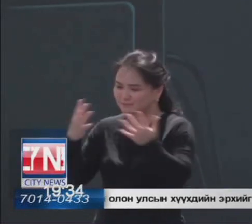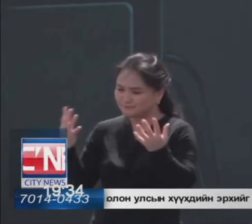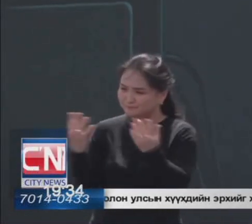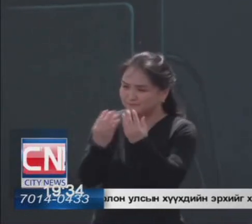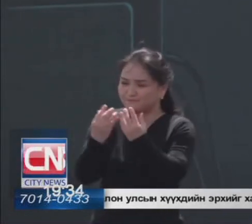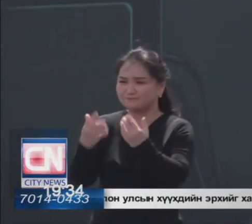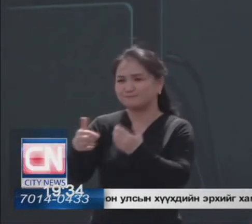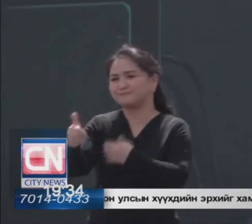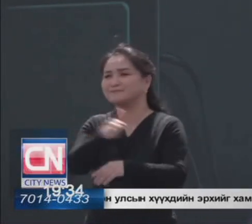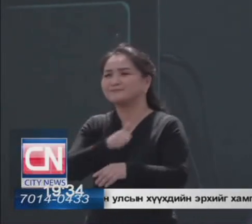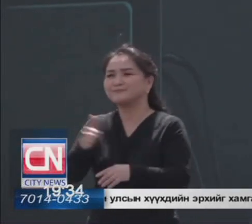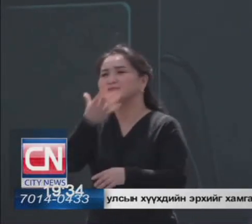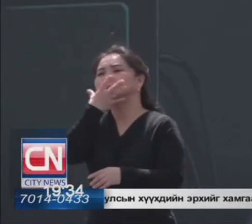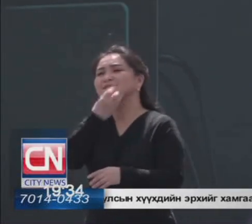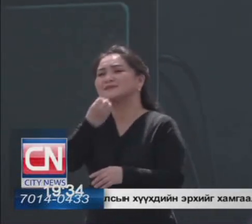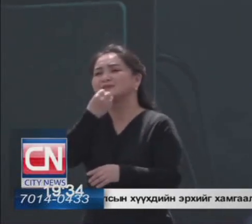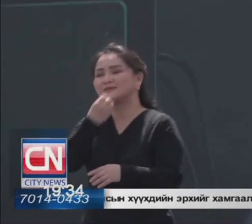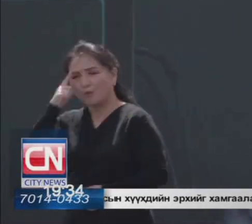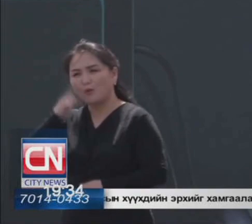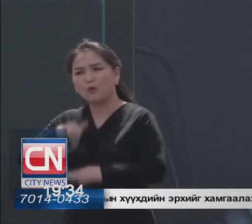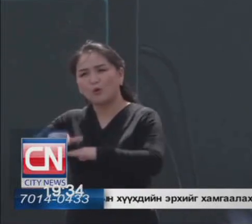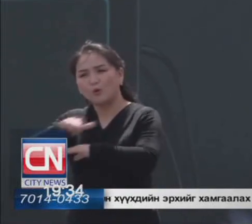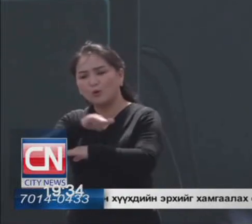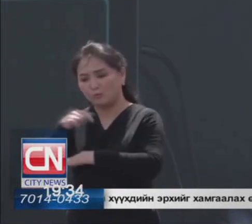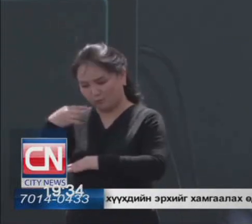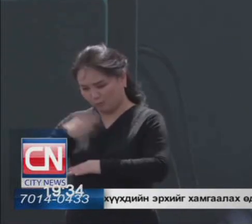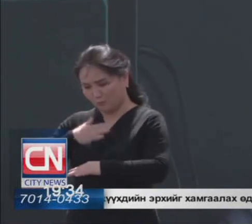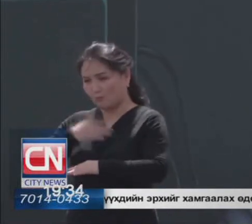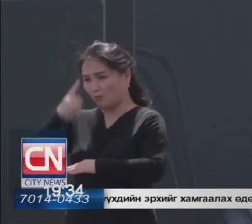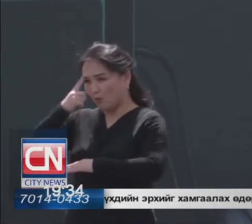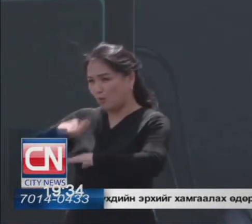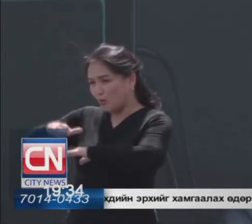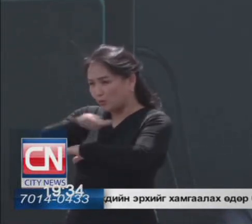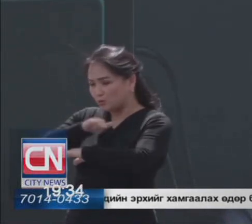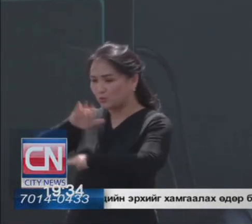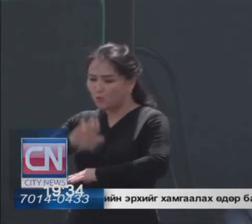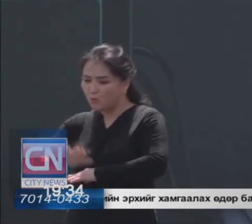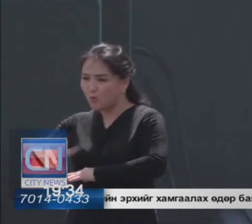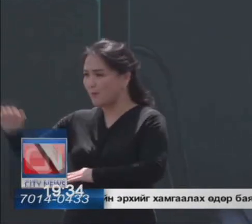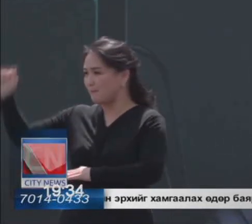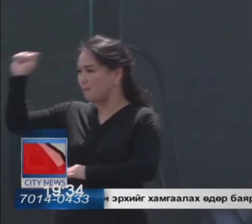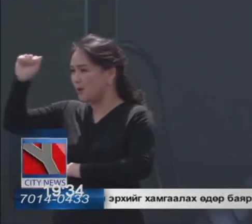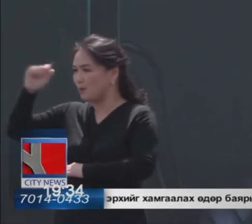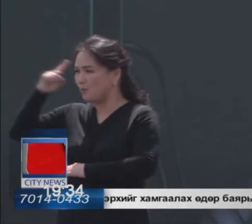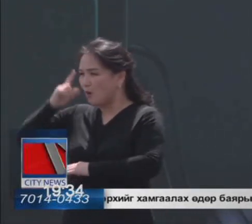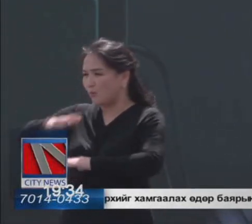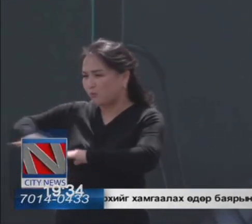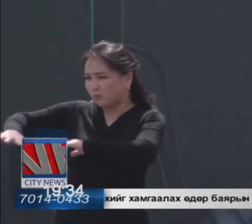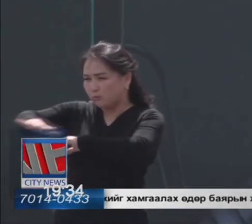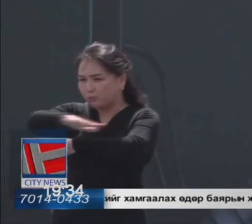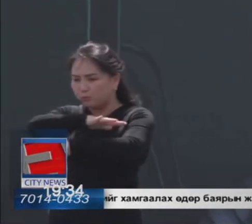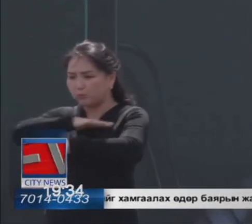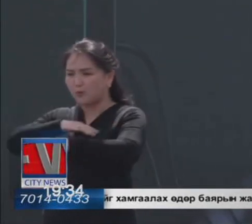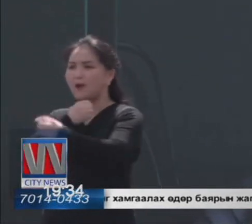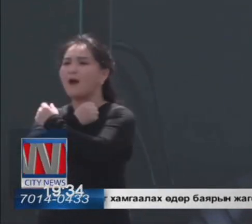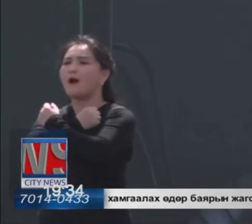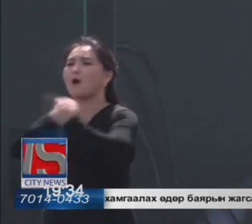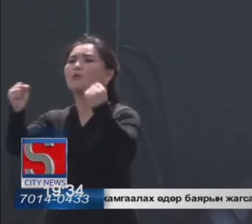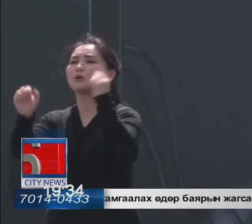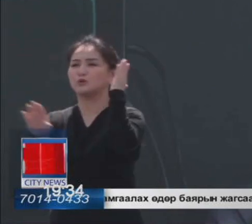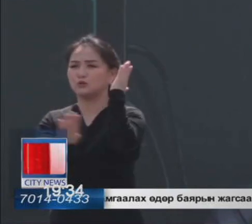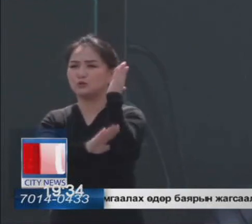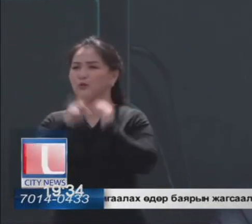нэгтарч цуглаад байна гэдгийг энд би хамтдаа хэлье. Манай орон хүүхдийн баярыг үндэсний хэмжээнд авралтын өдөр